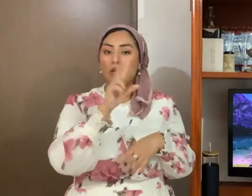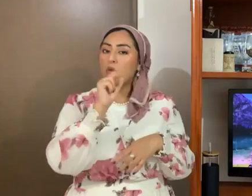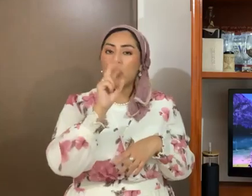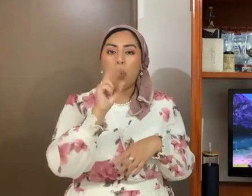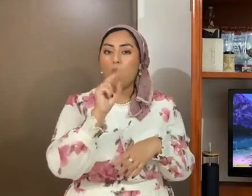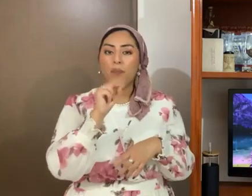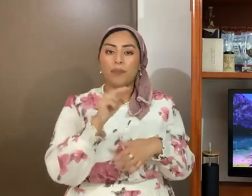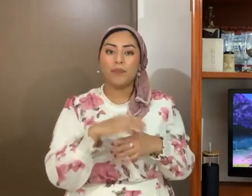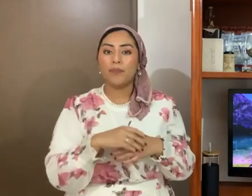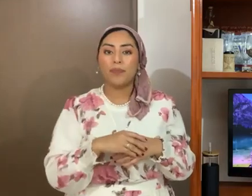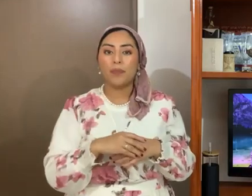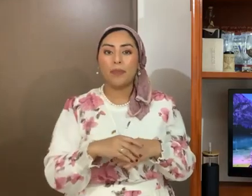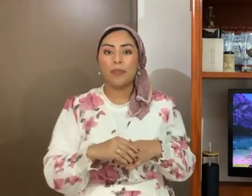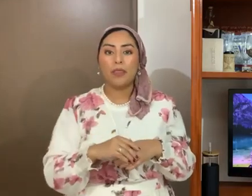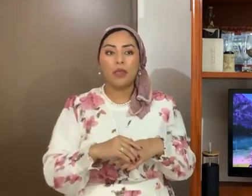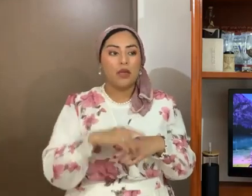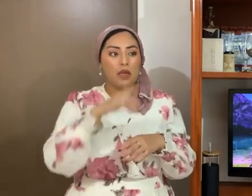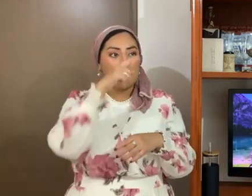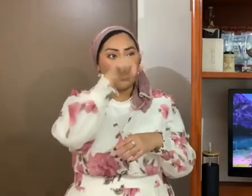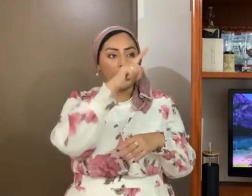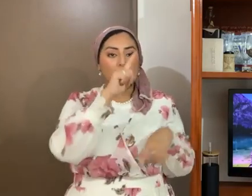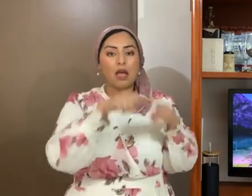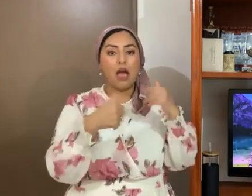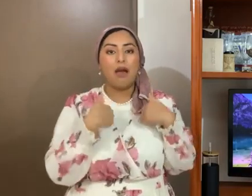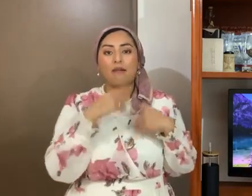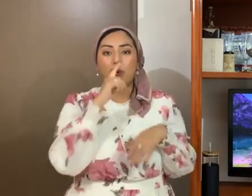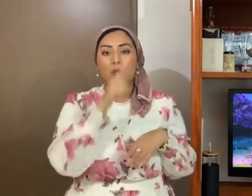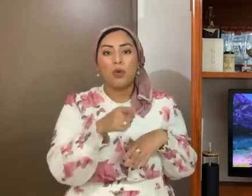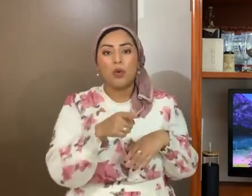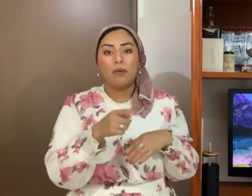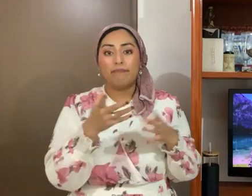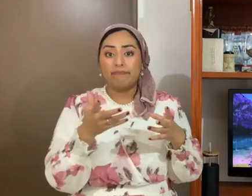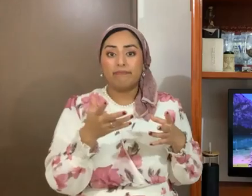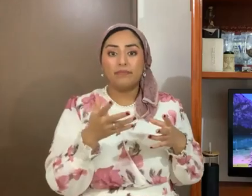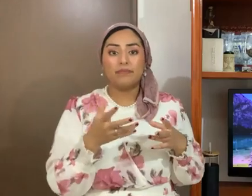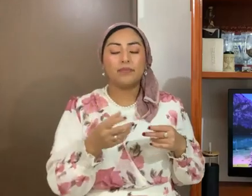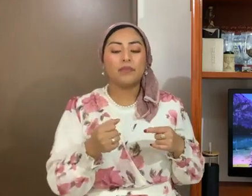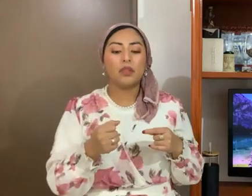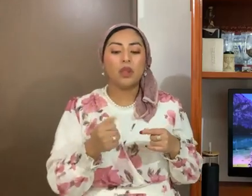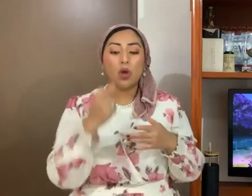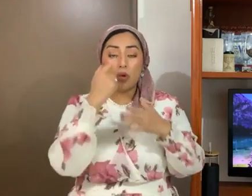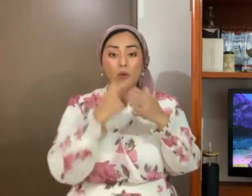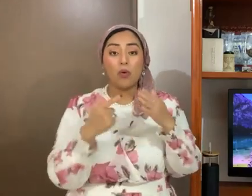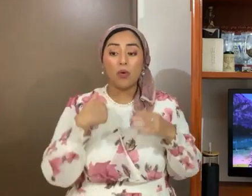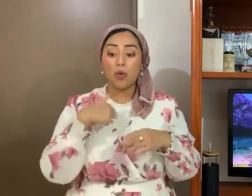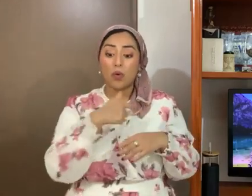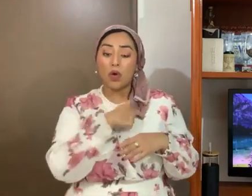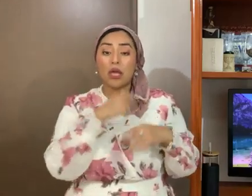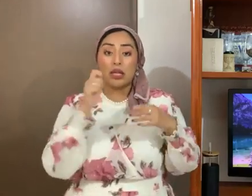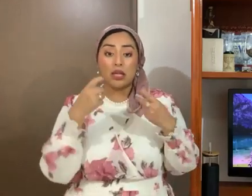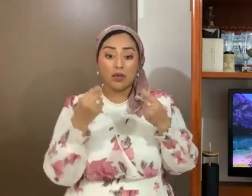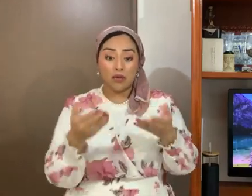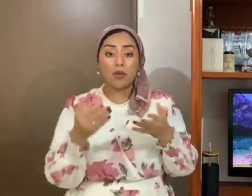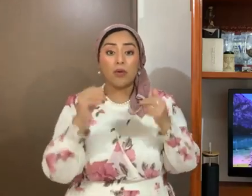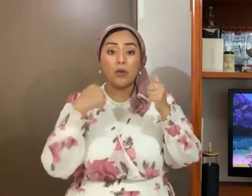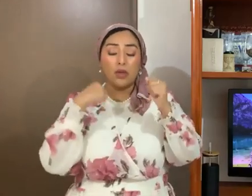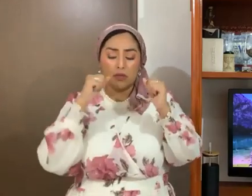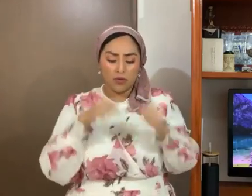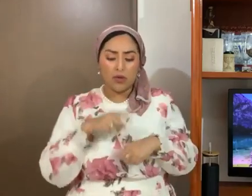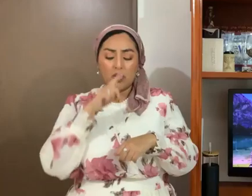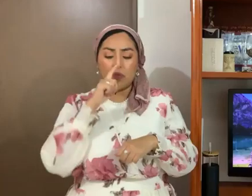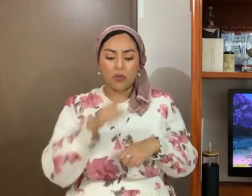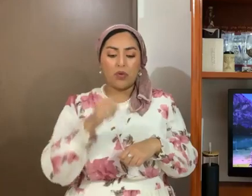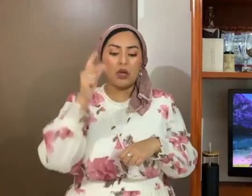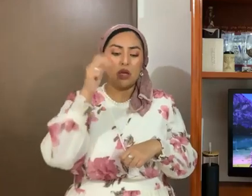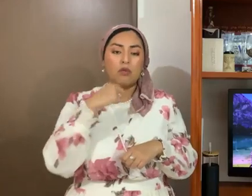No, quien no cree en Yahshua no puede tener la verdad. Entonces, lo que tiene uno que hacer para escuchar realmente